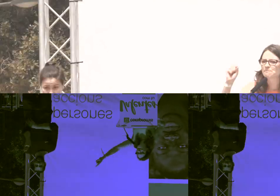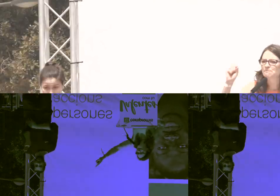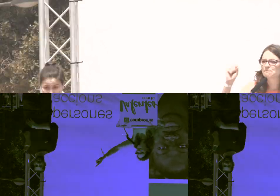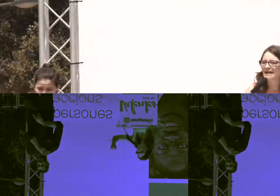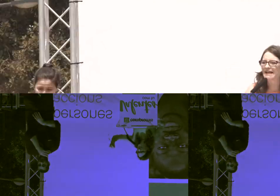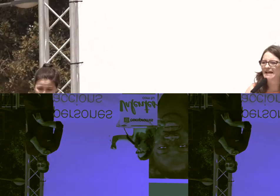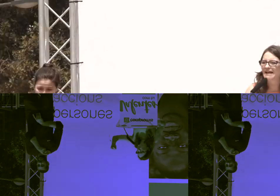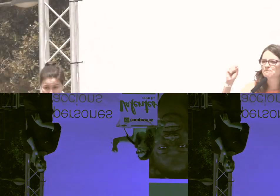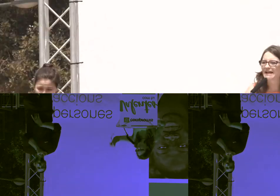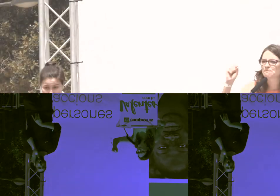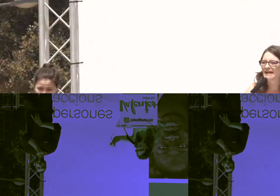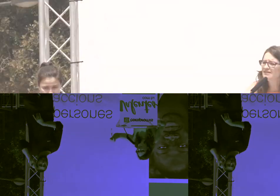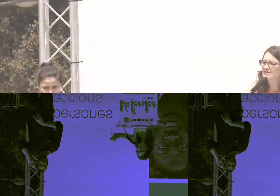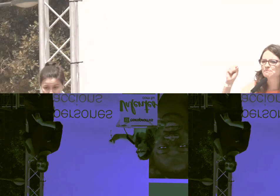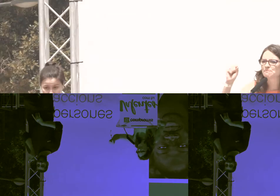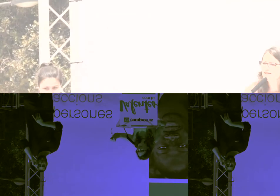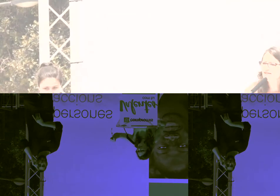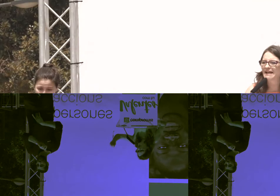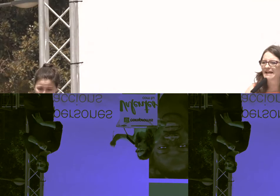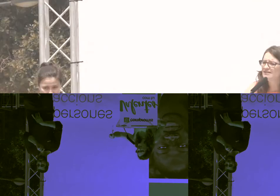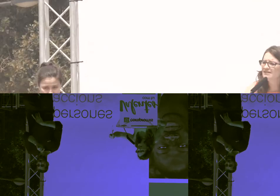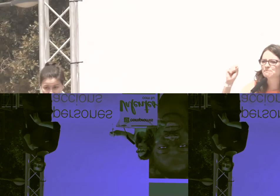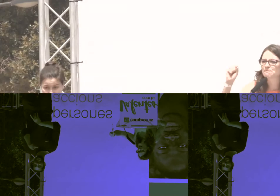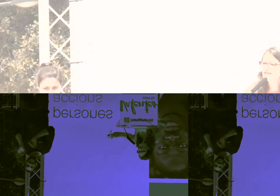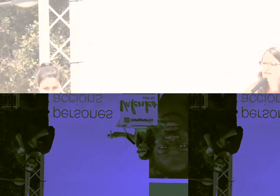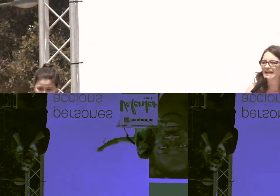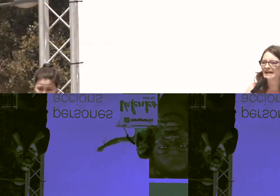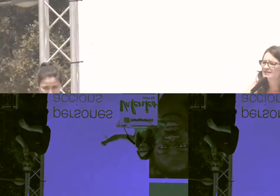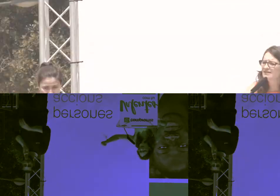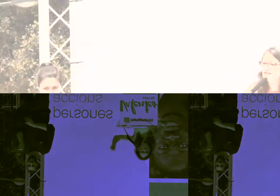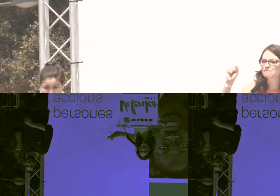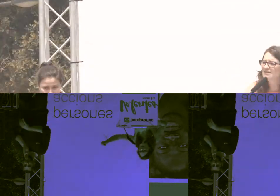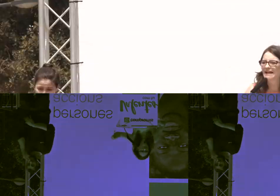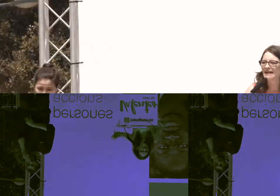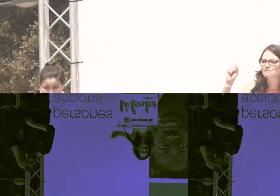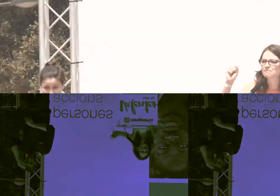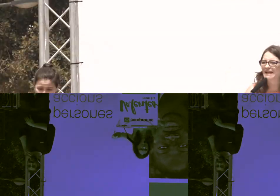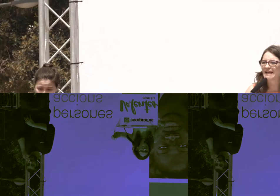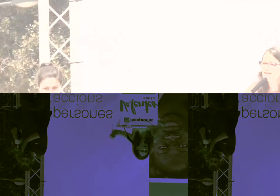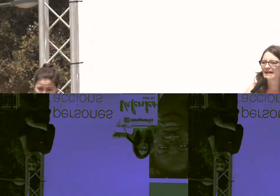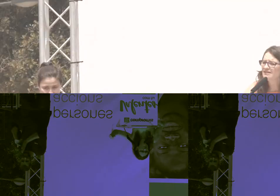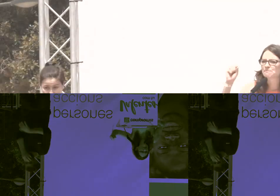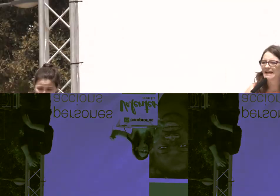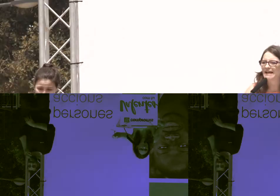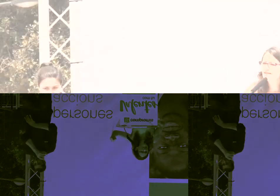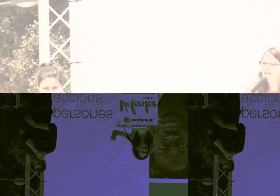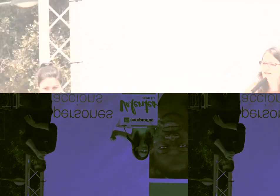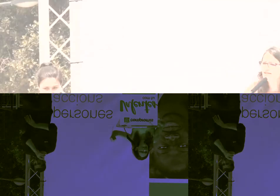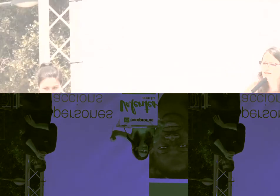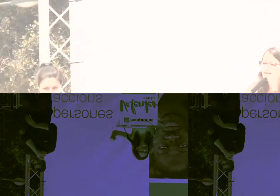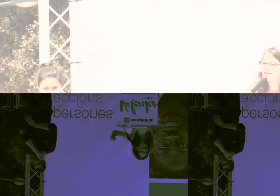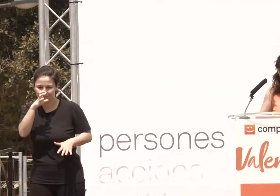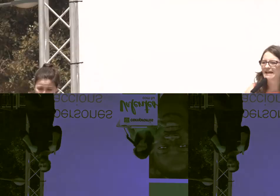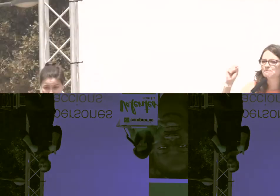és corrupció del PP. I el poble valencià i el poble madrileny són víctimes d'aquesta corrupció i no són